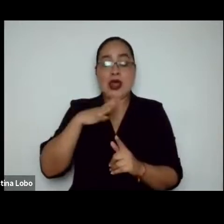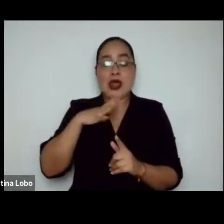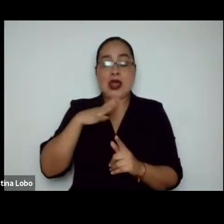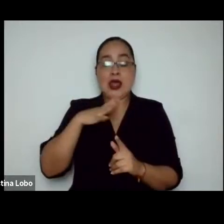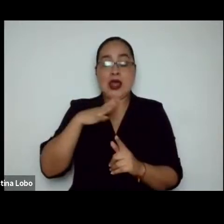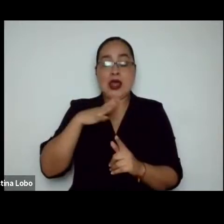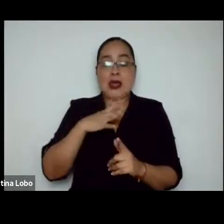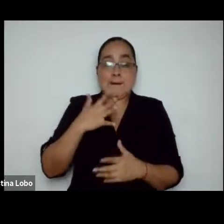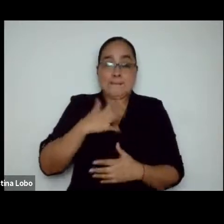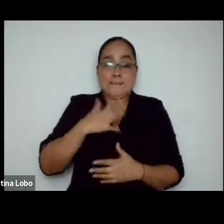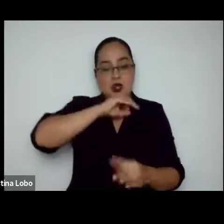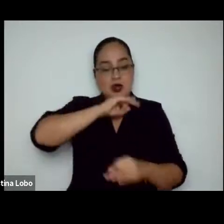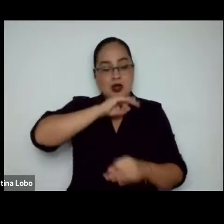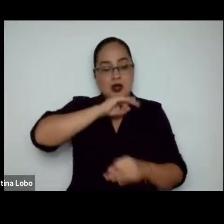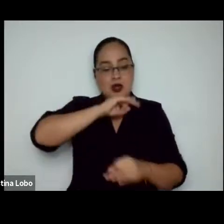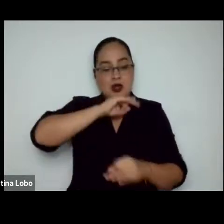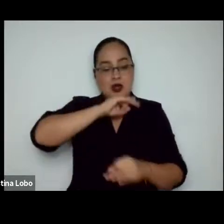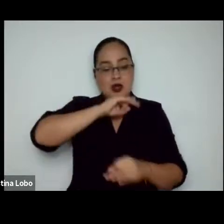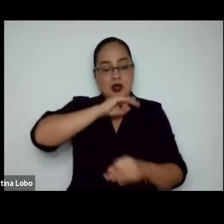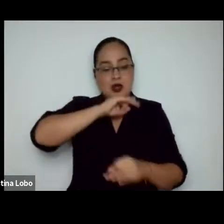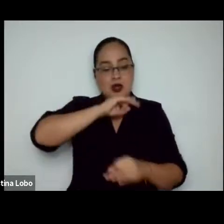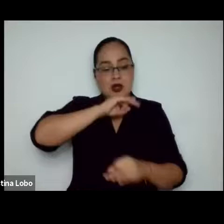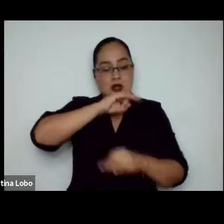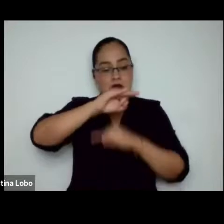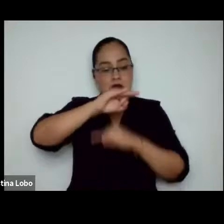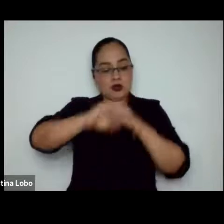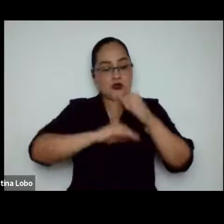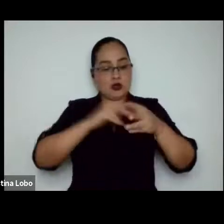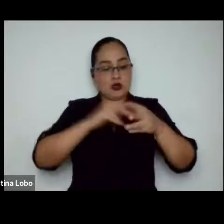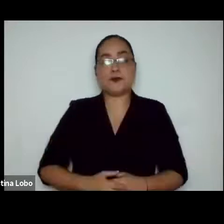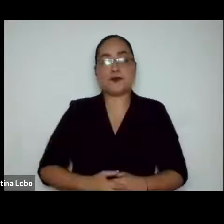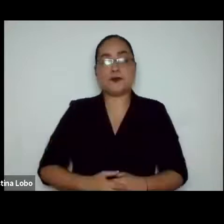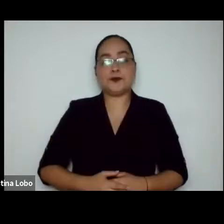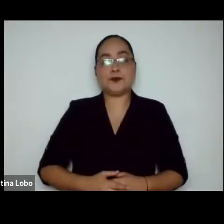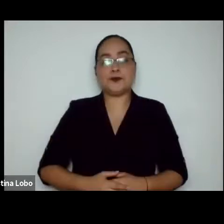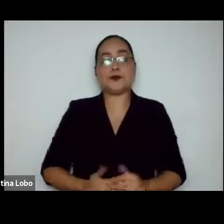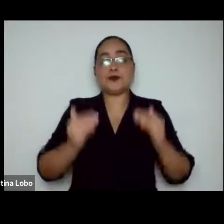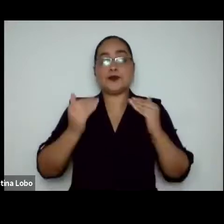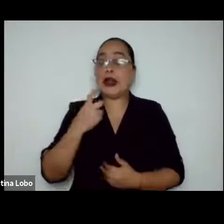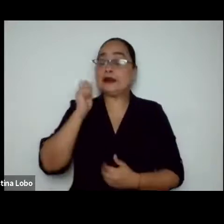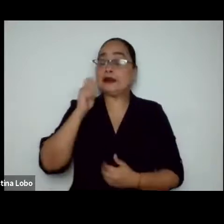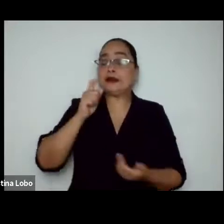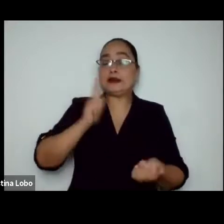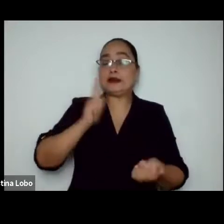las personas. Entonces, esas son las primeras funciones